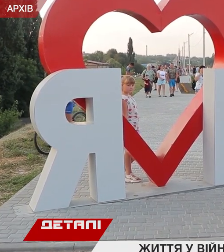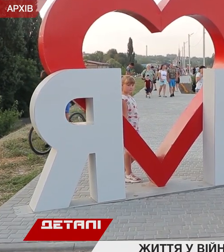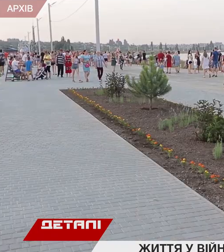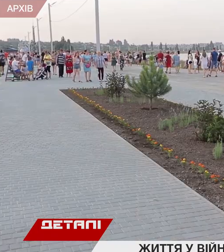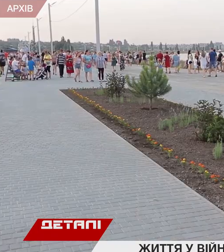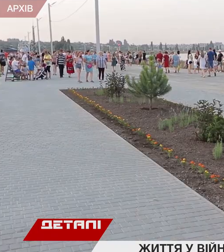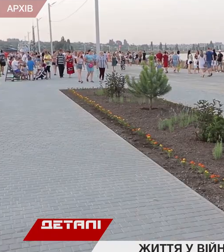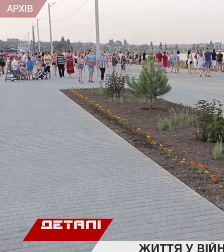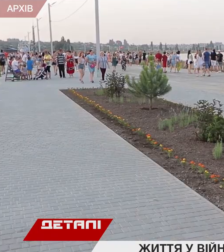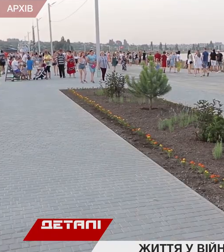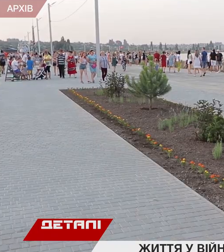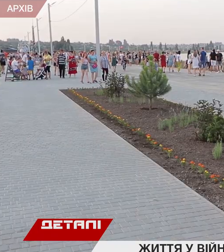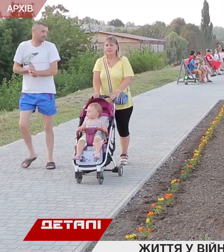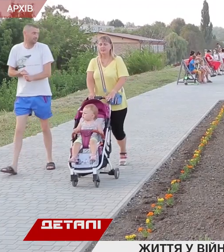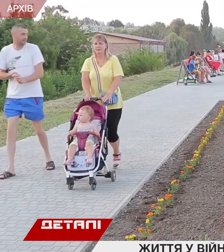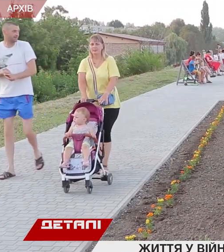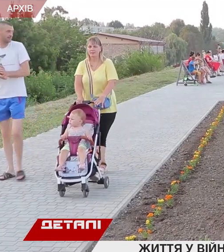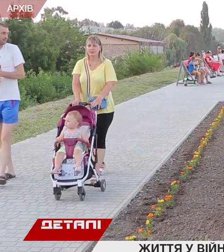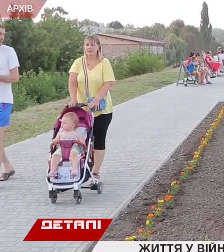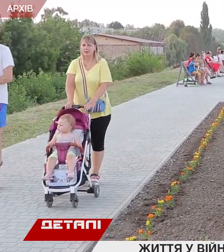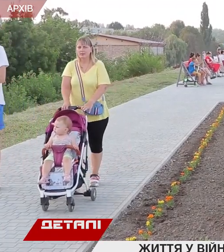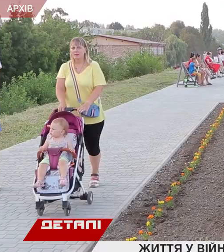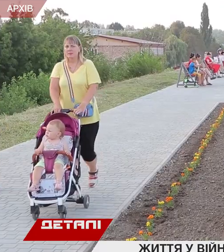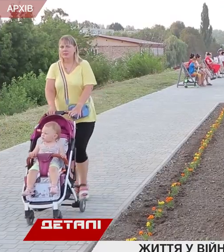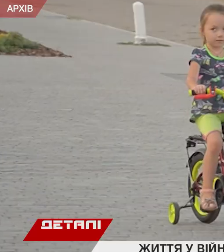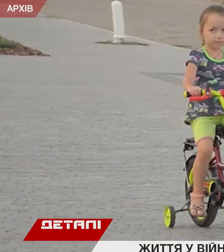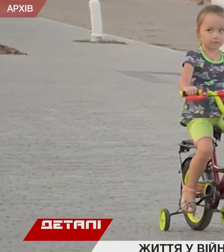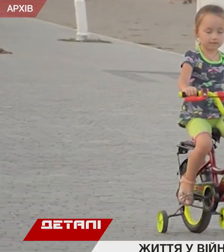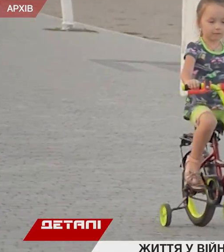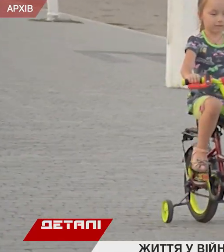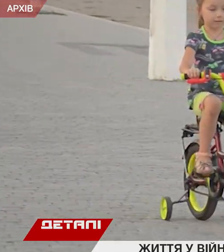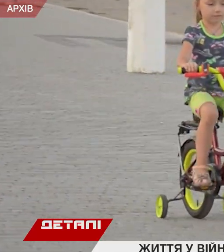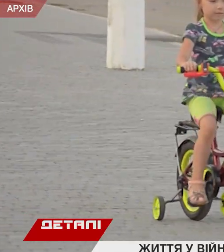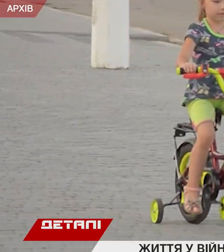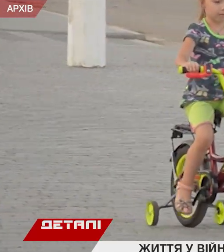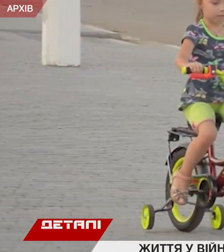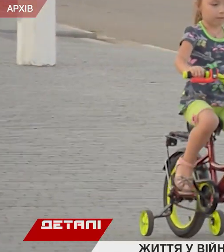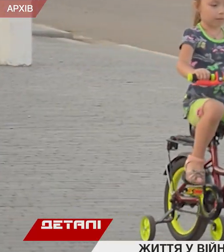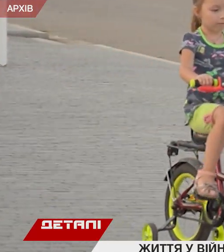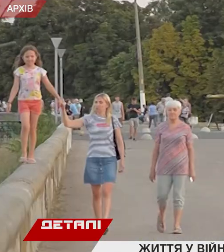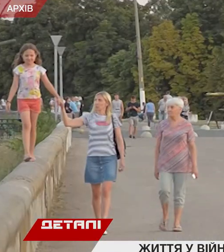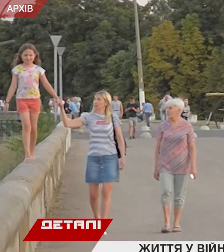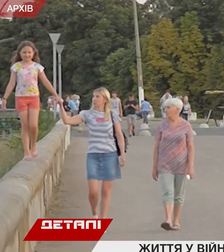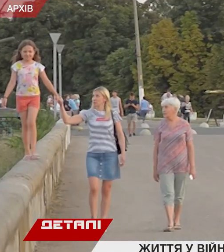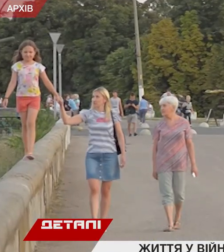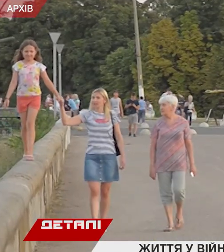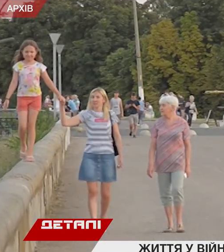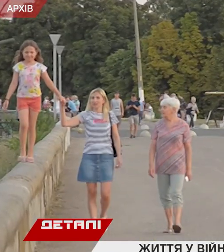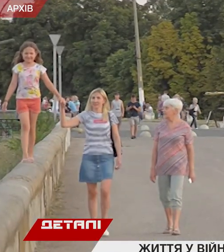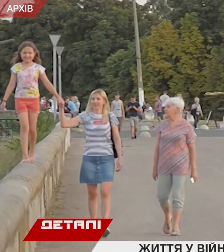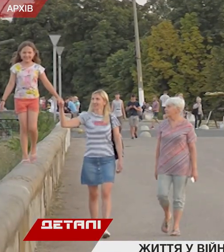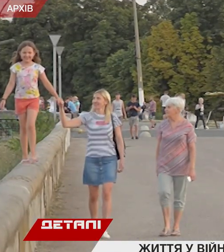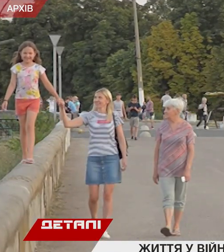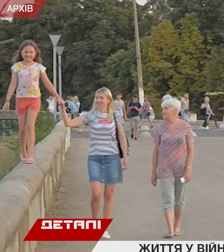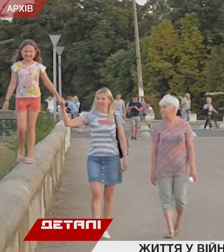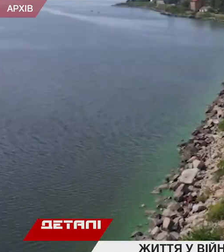потроху відкриваються кав'ярні та ресторани. Учні продовжують навчатися дистанційно, але дитсадочки, де є сховища, відновлюють